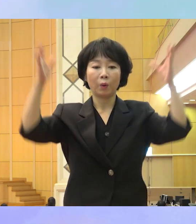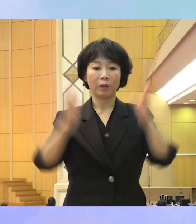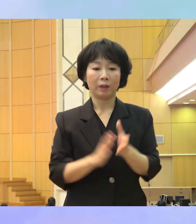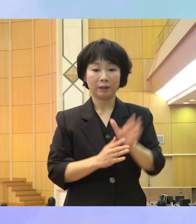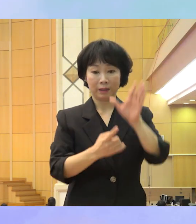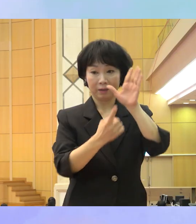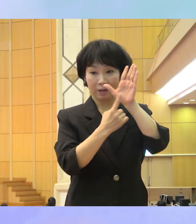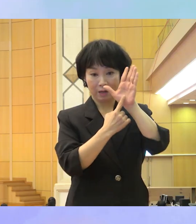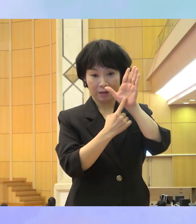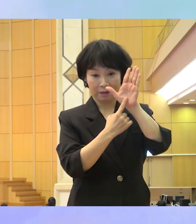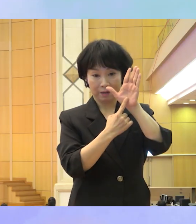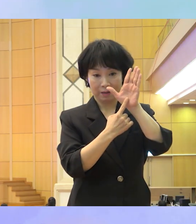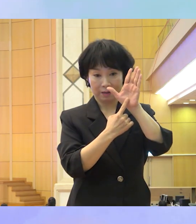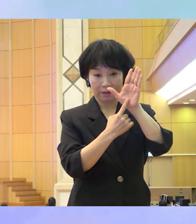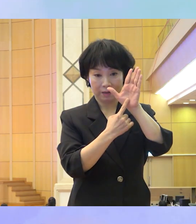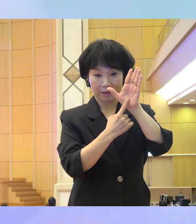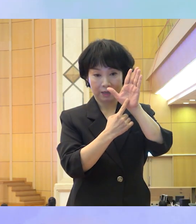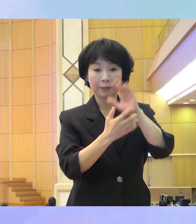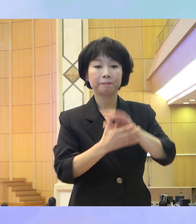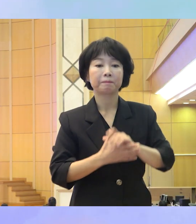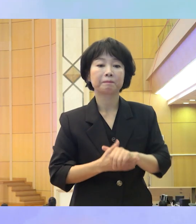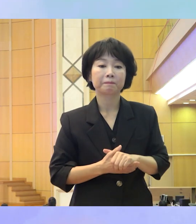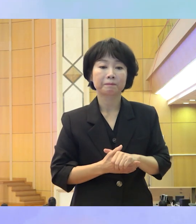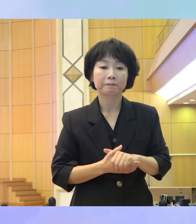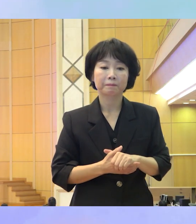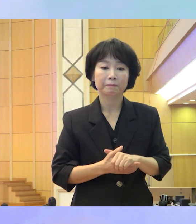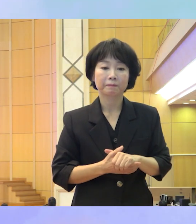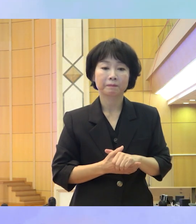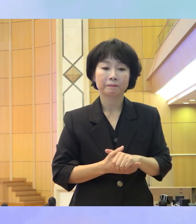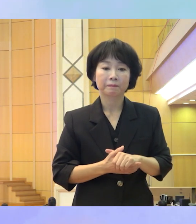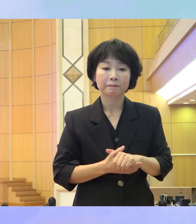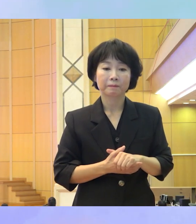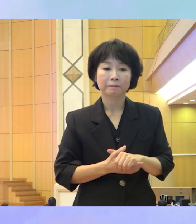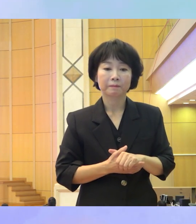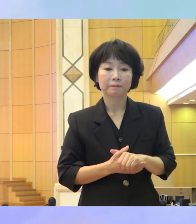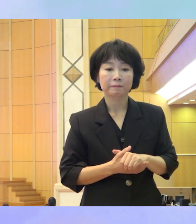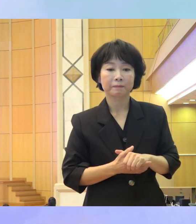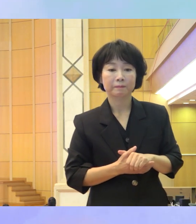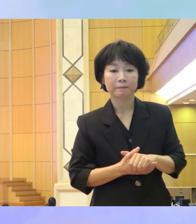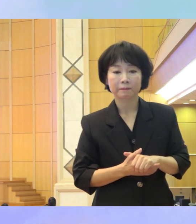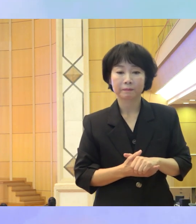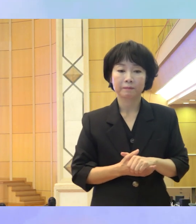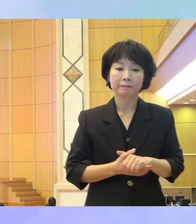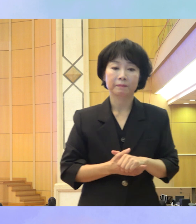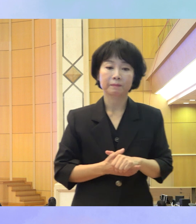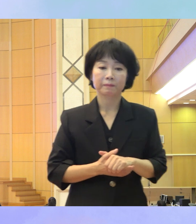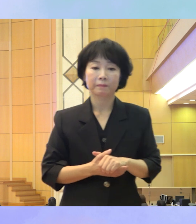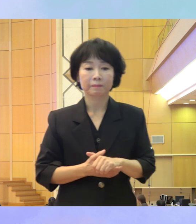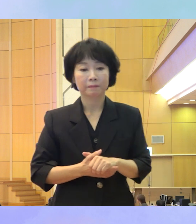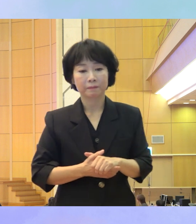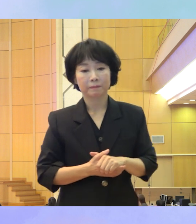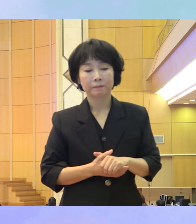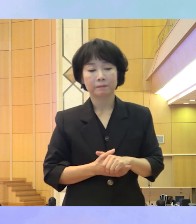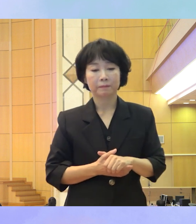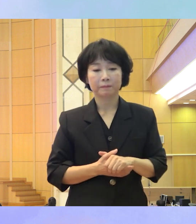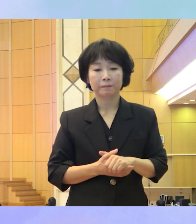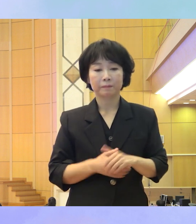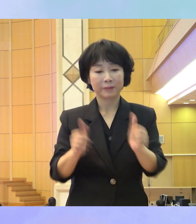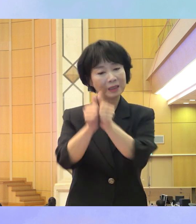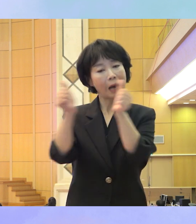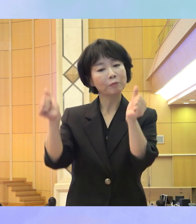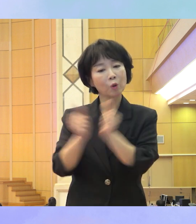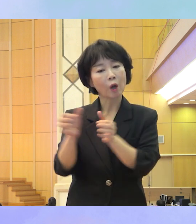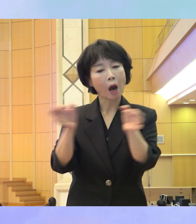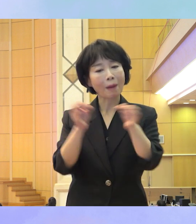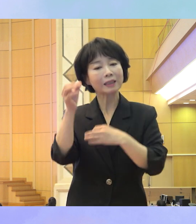광고 말씀드리겠습니다. 이번 주 금요일 9월 12일부터 토요일 9월 13일까지 남선교 선교 바저회가 교회 앞마당에서